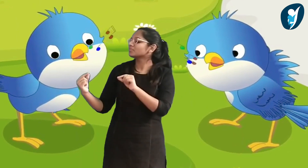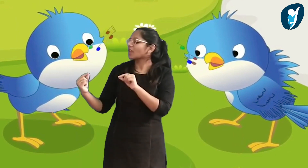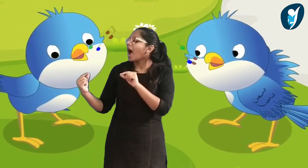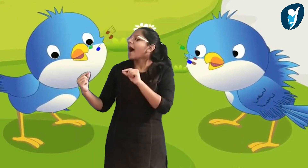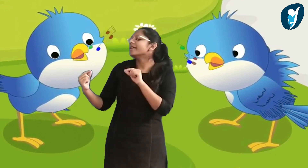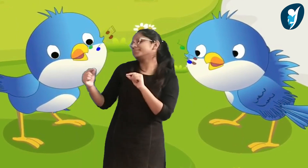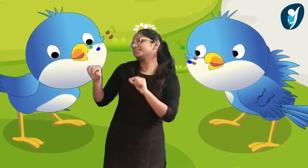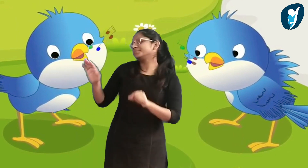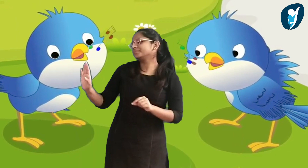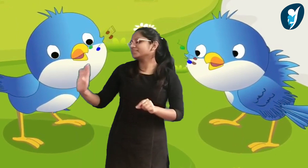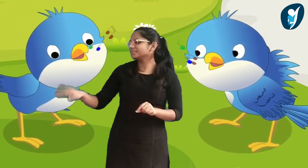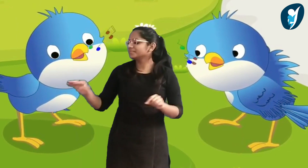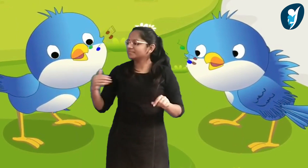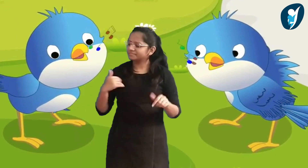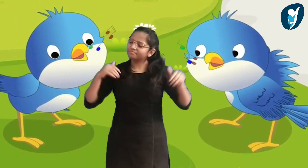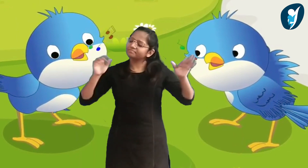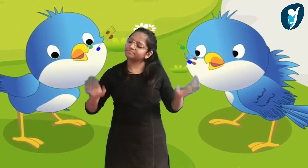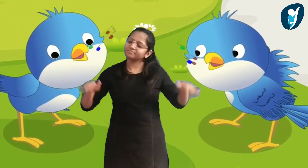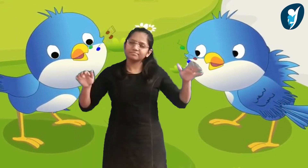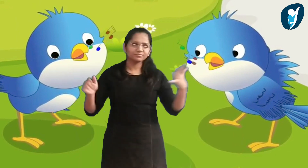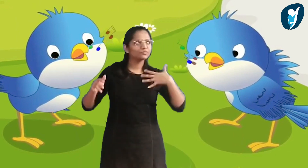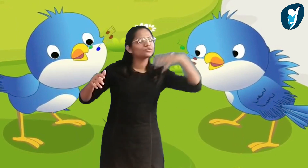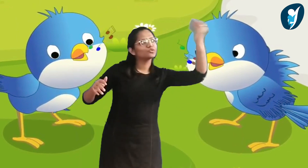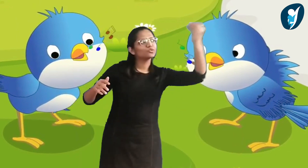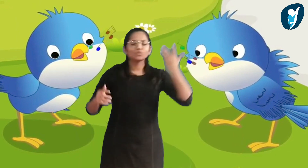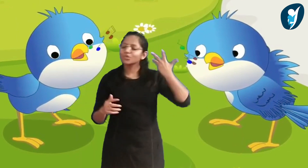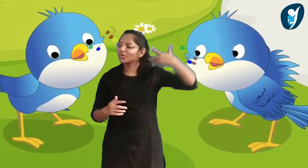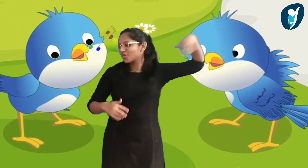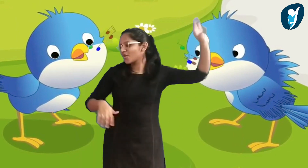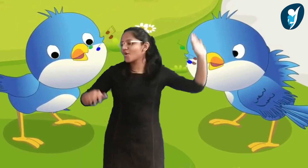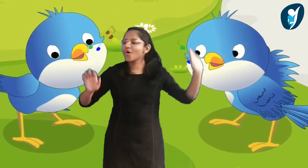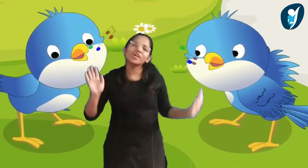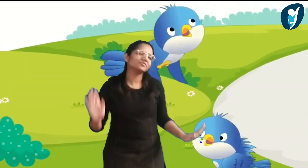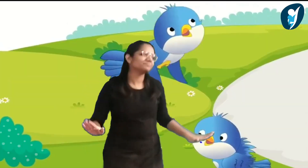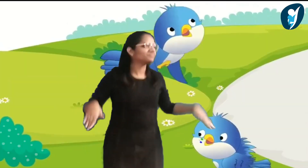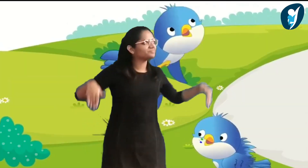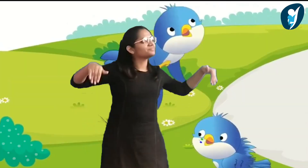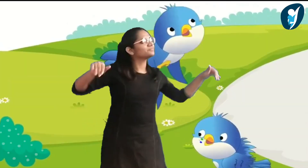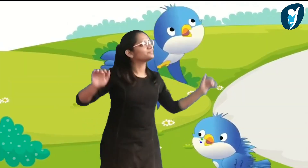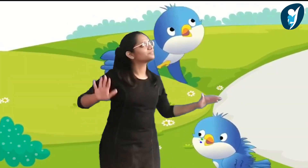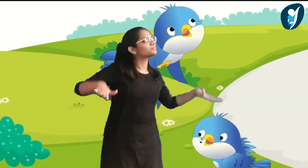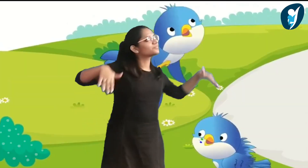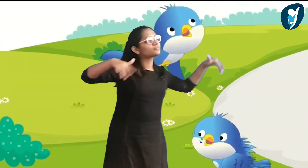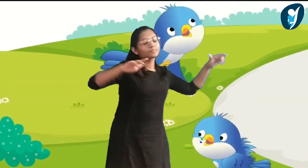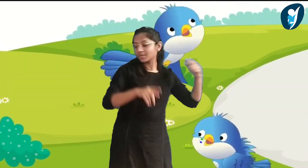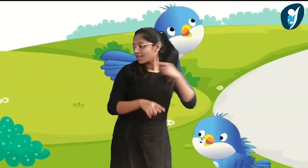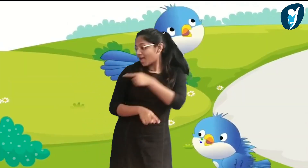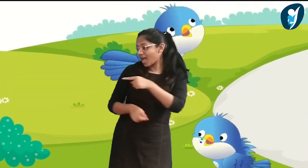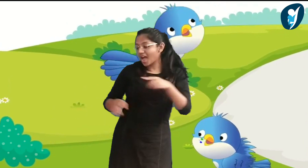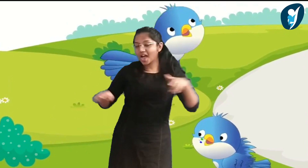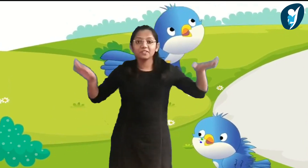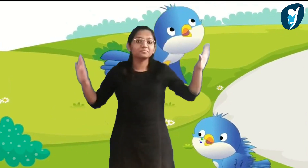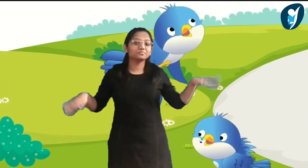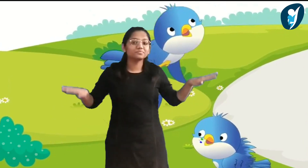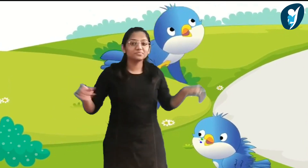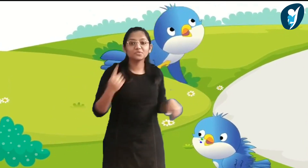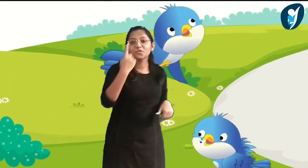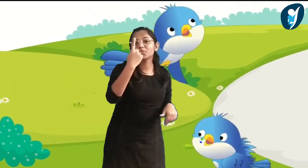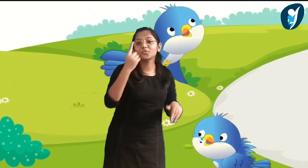उड़ गई, अब एक ही रह गई है। एक उनमें से उड़ गई, अब एक ही